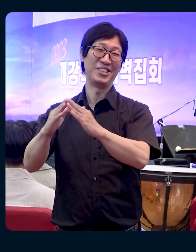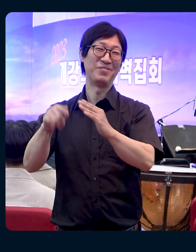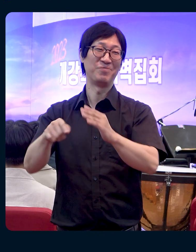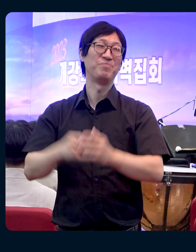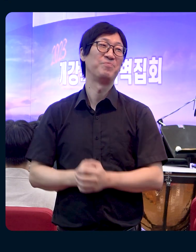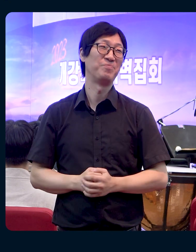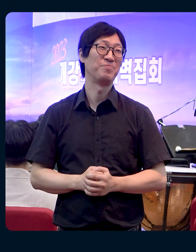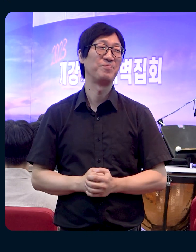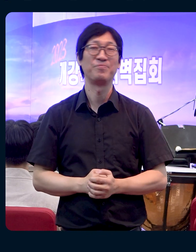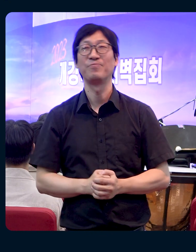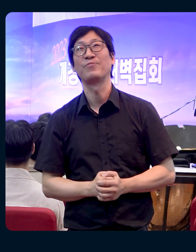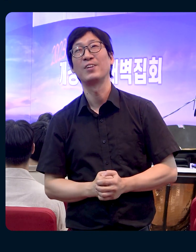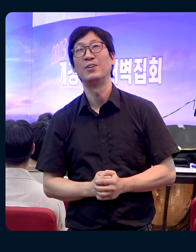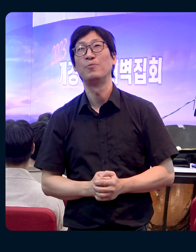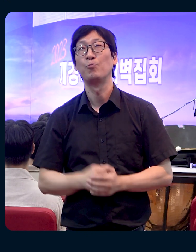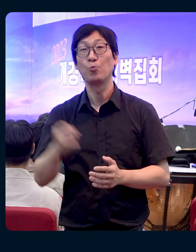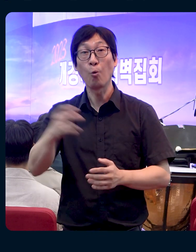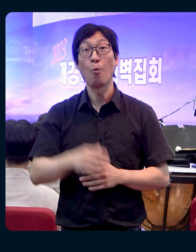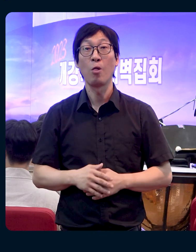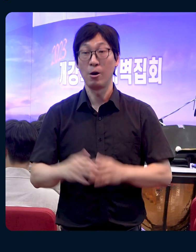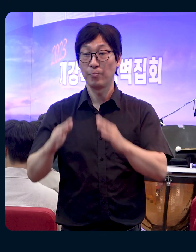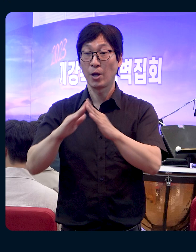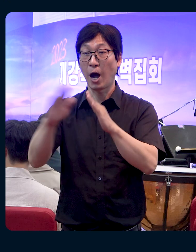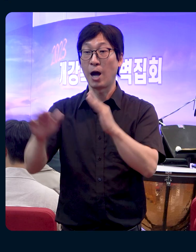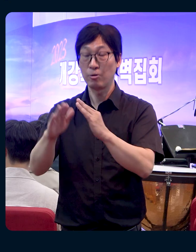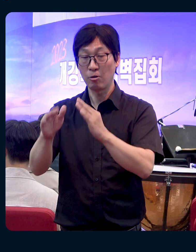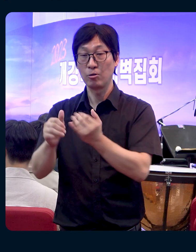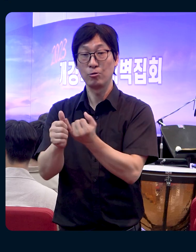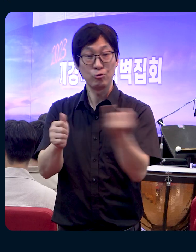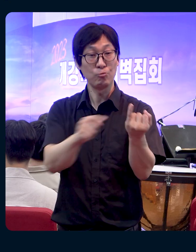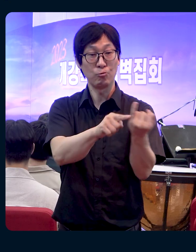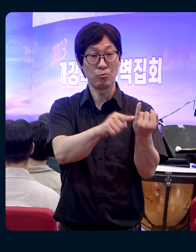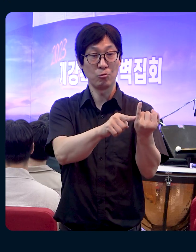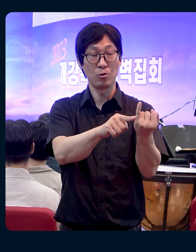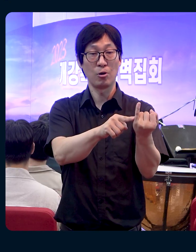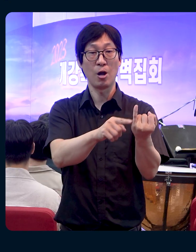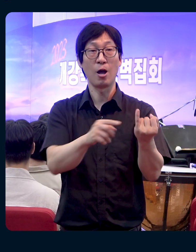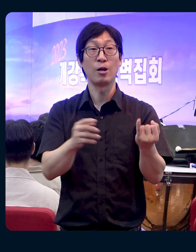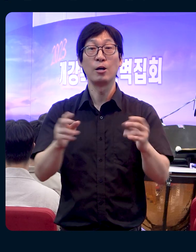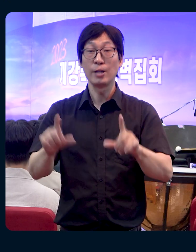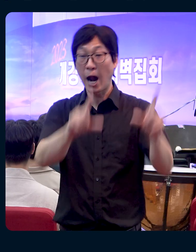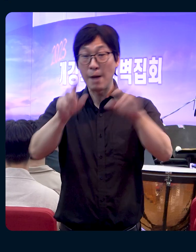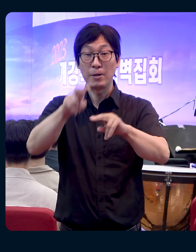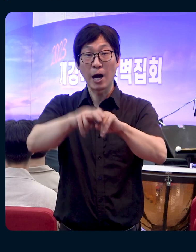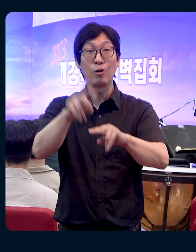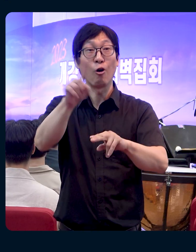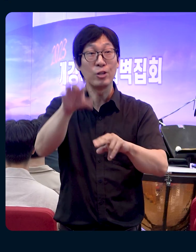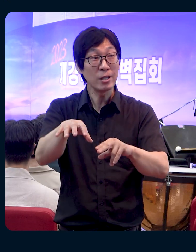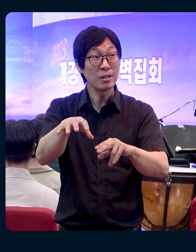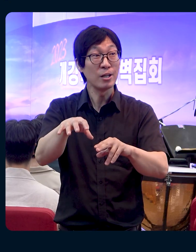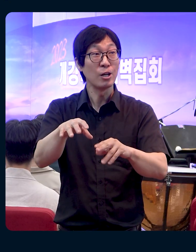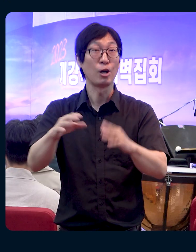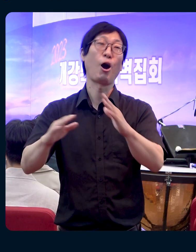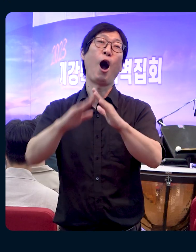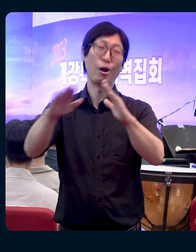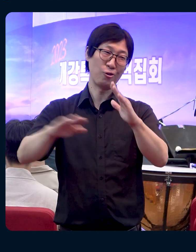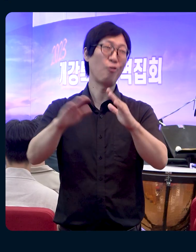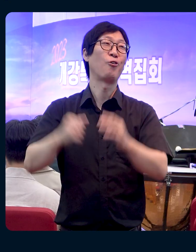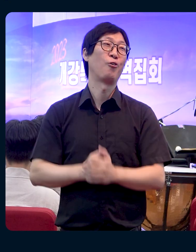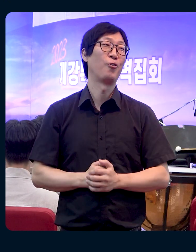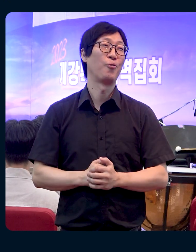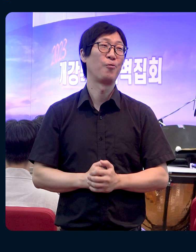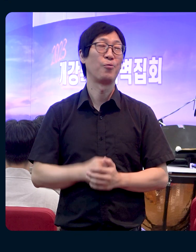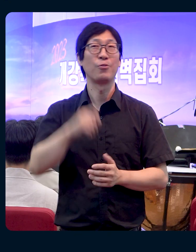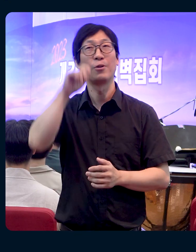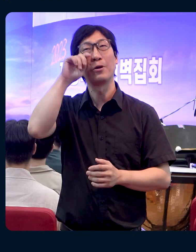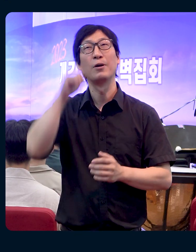그 다음에 가정주부에게는 어디? 가정입니다. 그리고 사이사이 친구들 만나서 수다 떠는